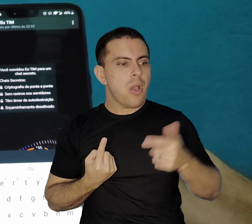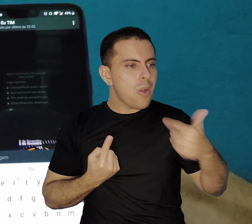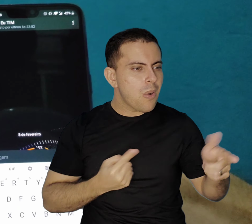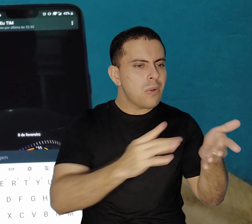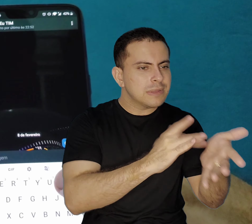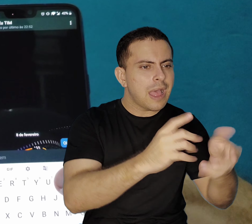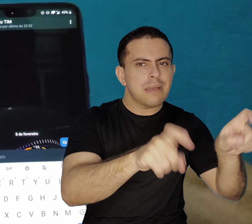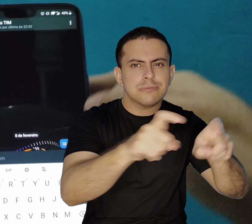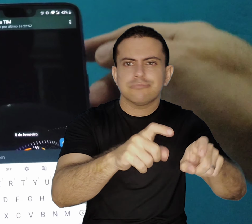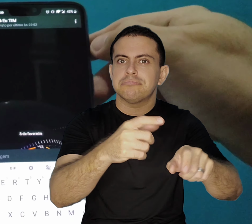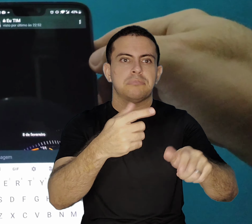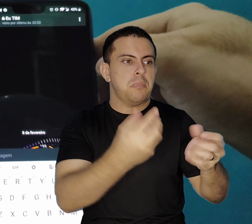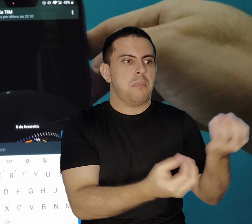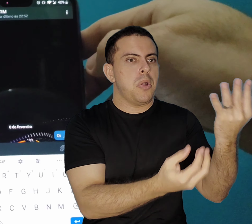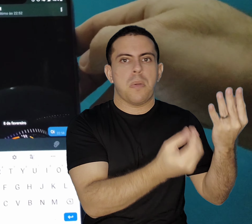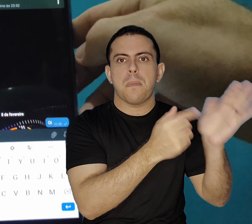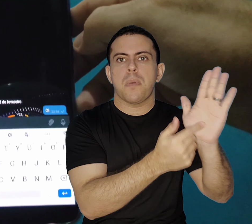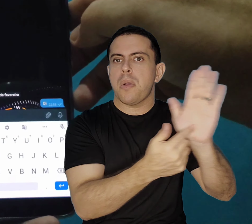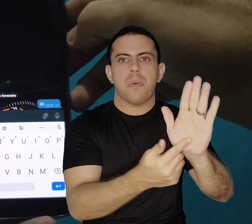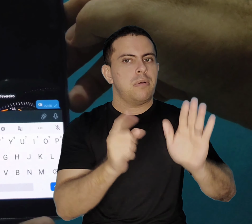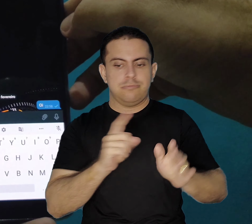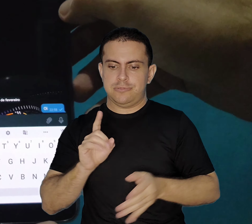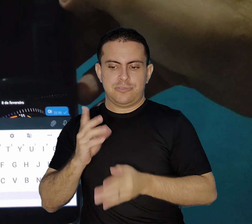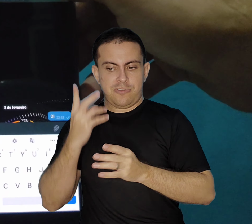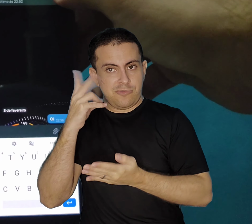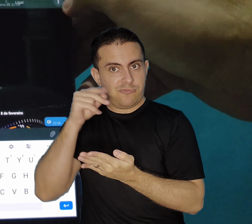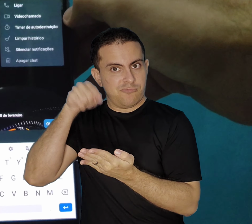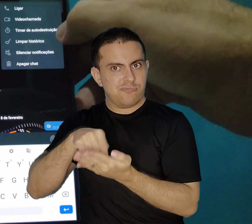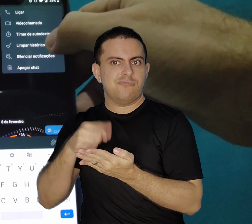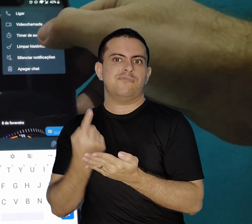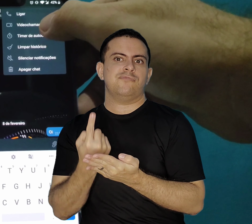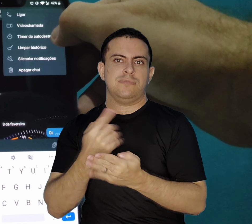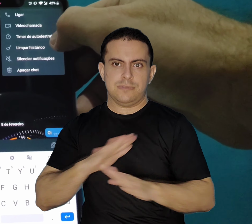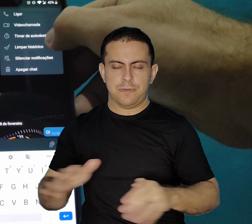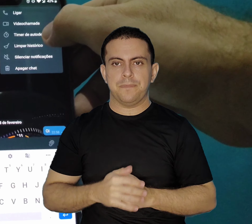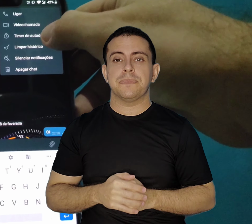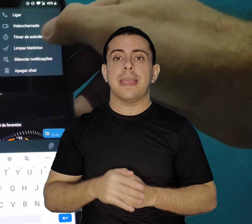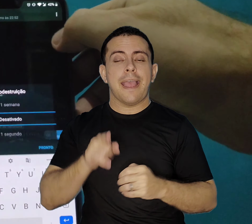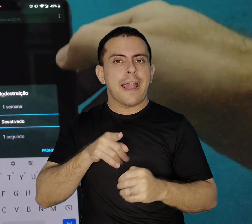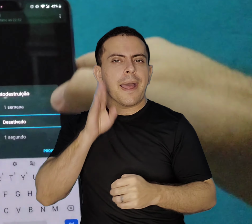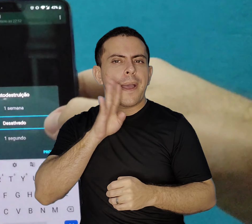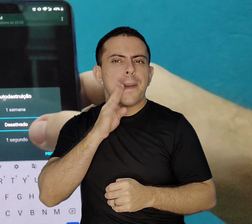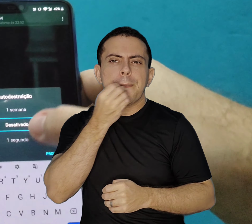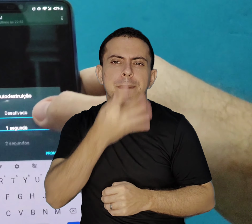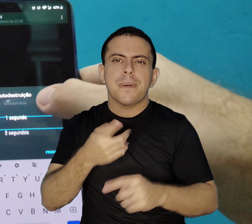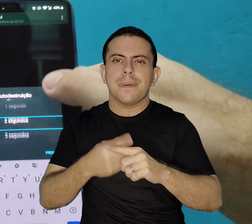chat secreto não vai aparecer E nesse chat secreto é muito legal Muito interessante porque você consegue